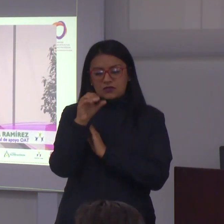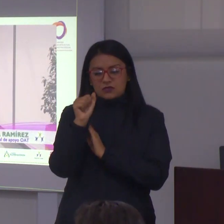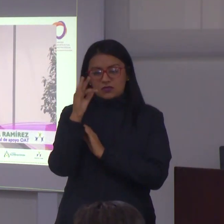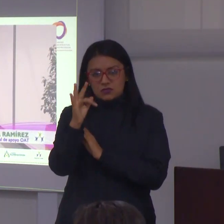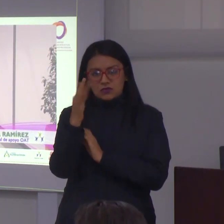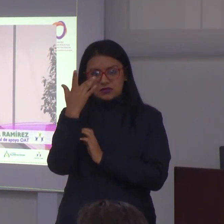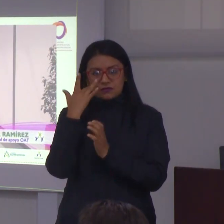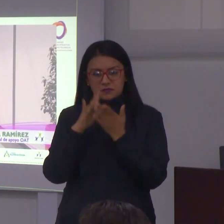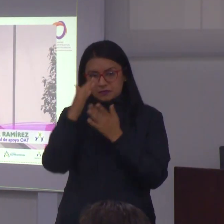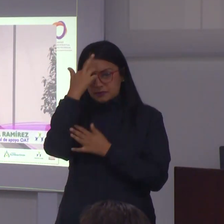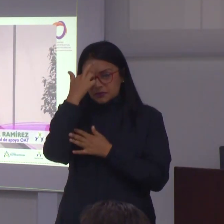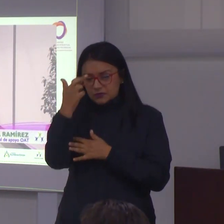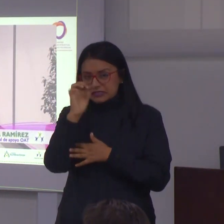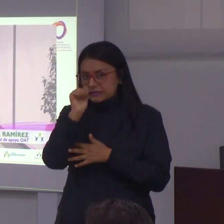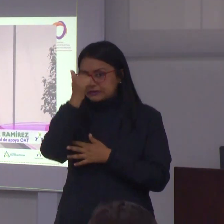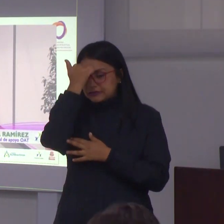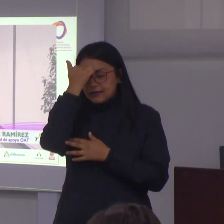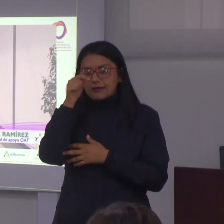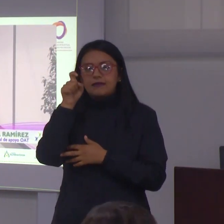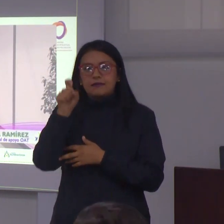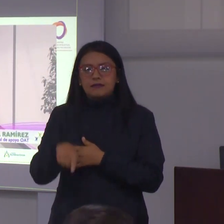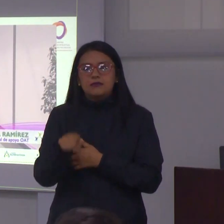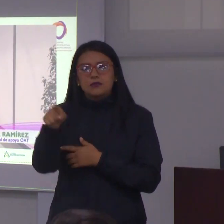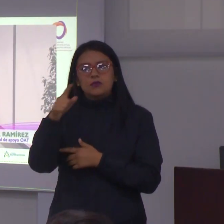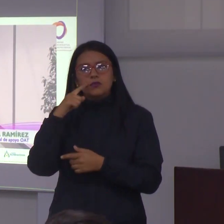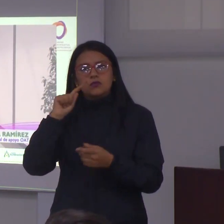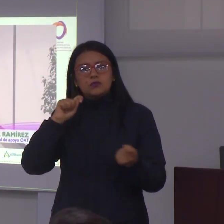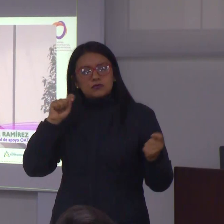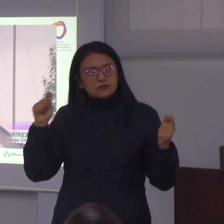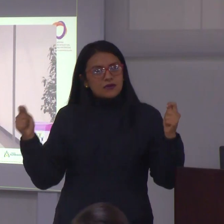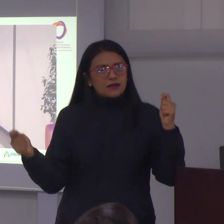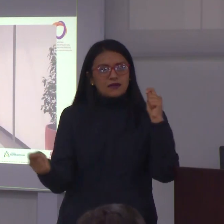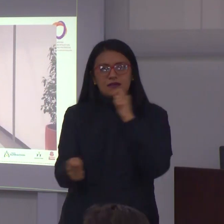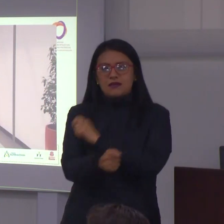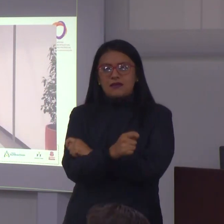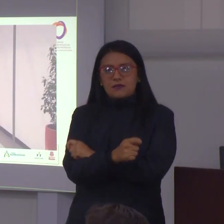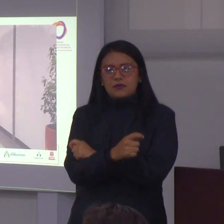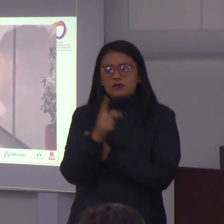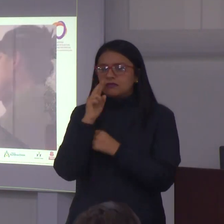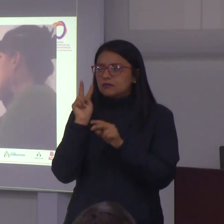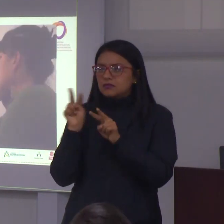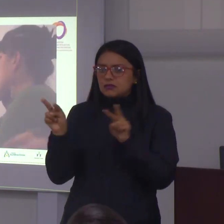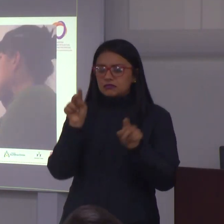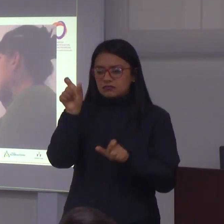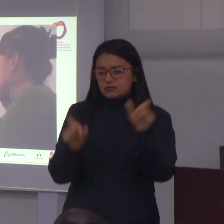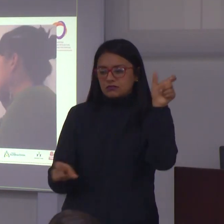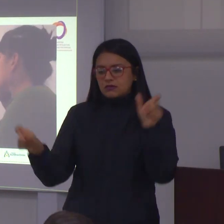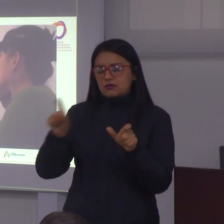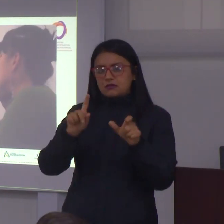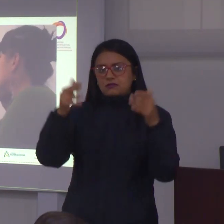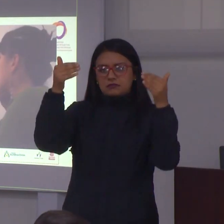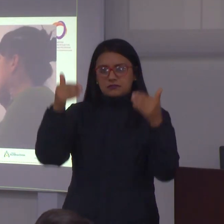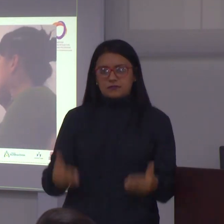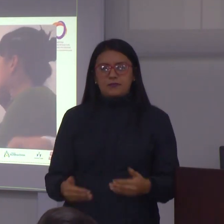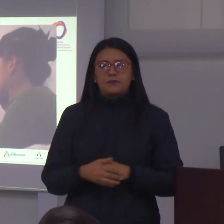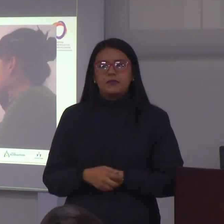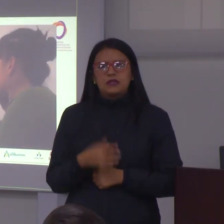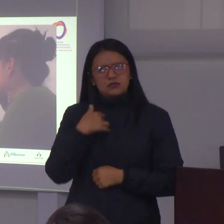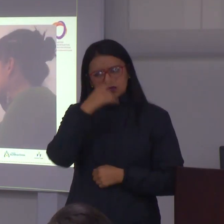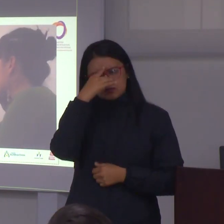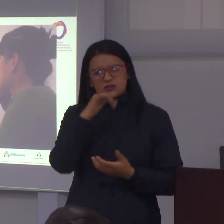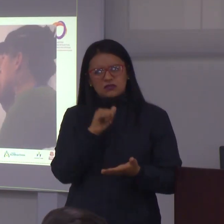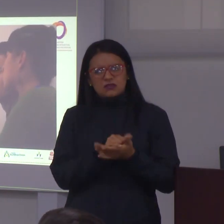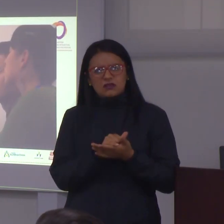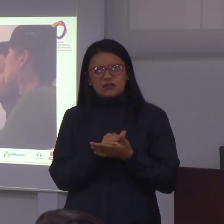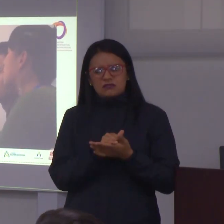profesionales fundamentalmente tiene que ver con un cambio en su forma de ver a las personas en condiciones de discapacidad. Yo creo